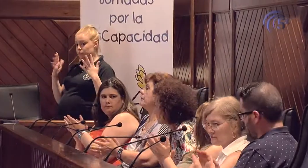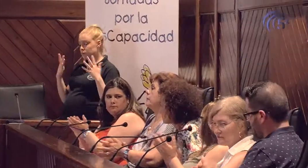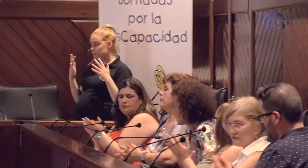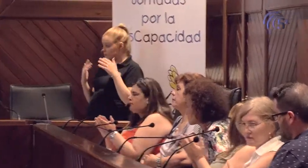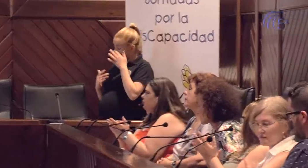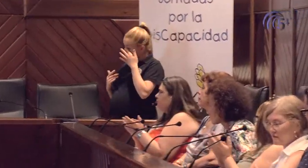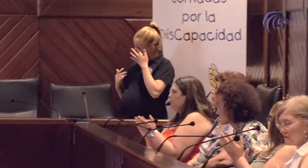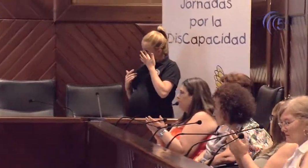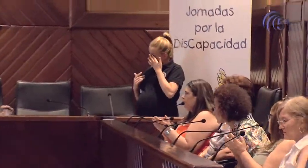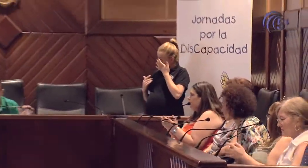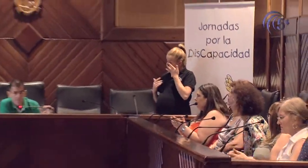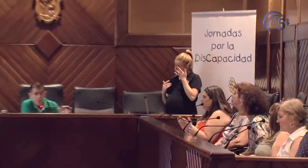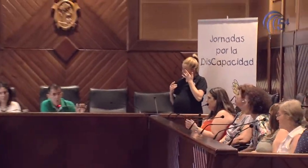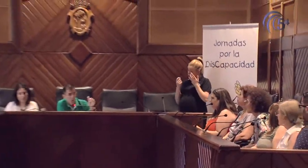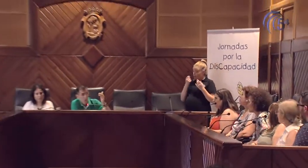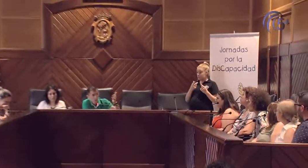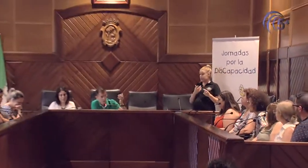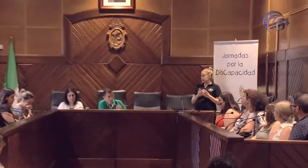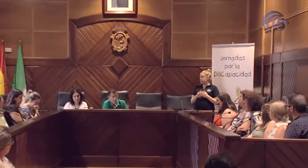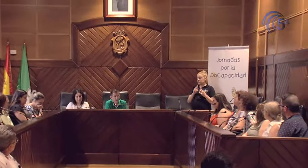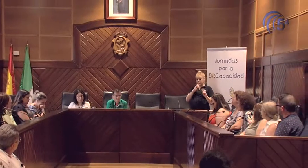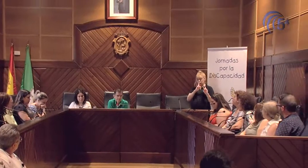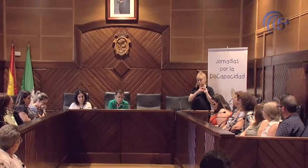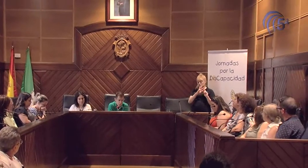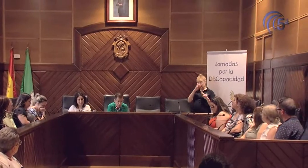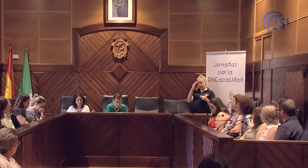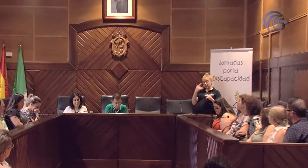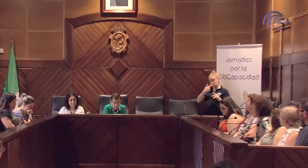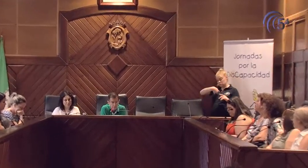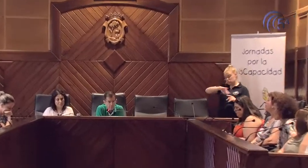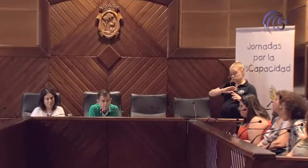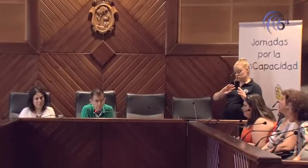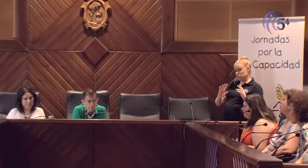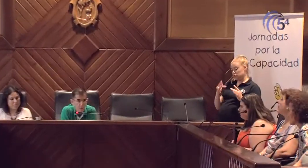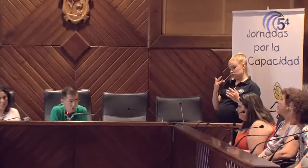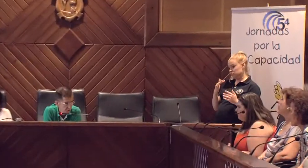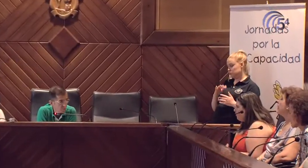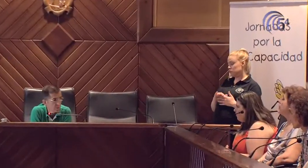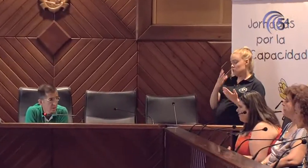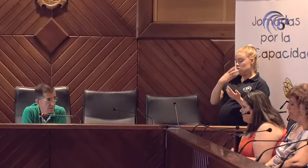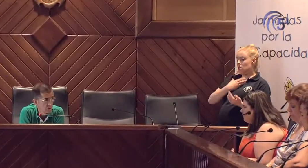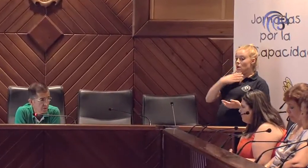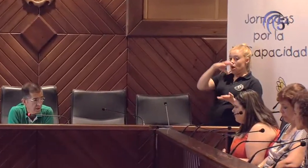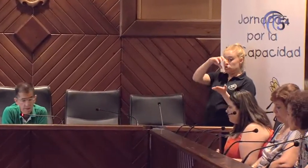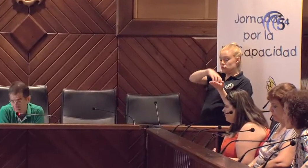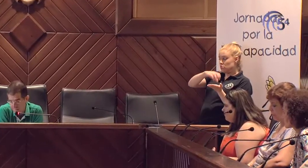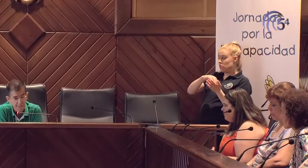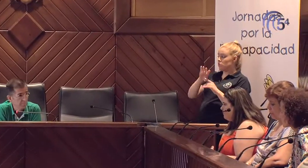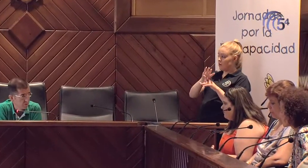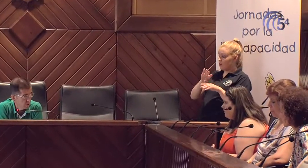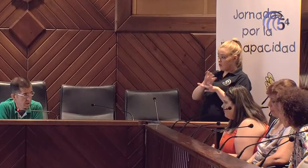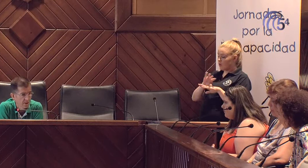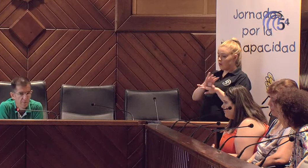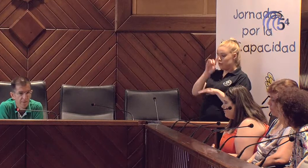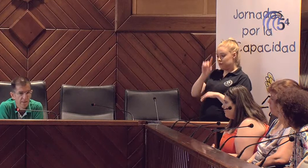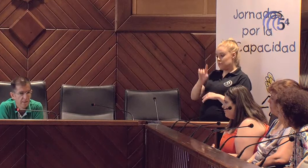Un poco también contestando en la parte que nos toca al ayuntamiento y a la concejalía en el tema